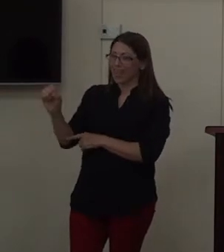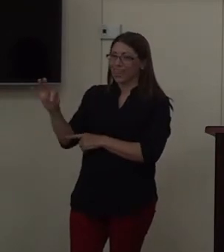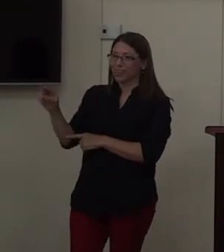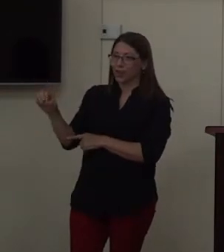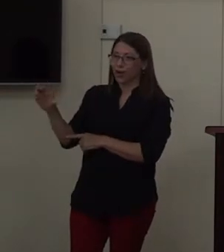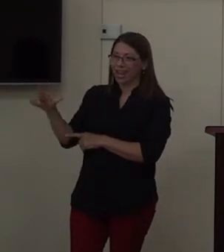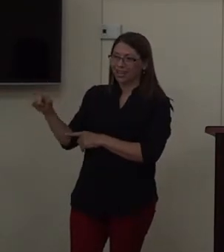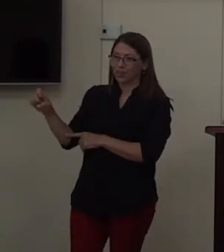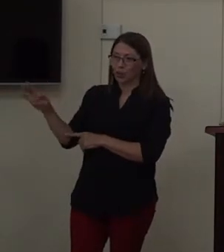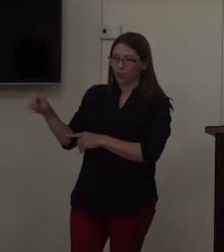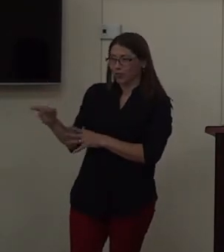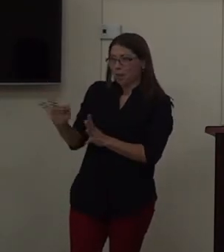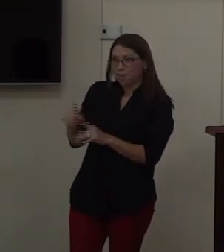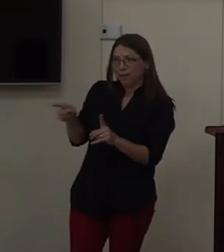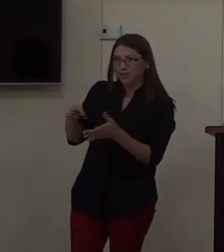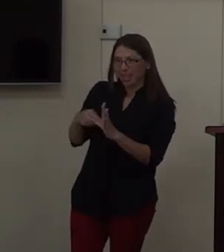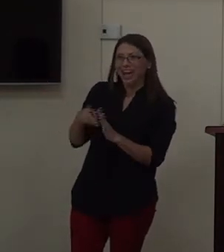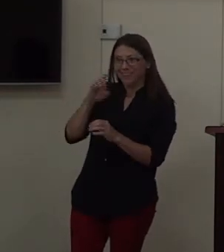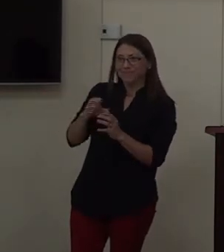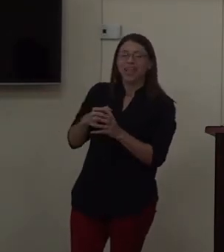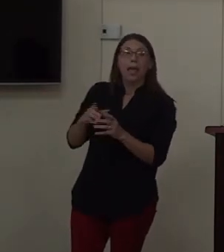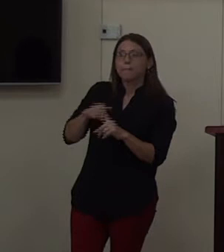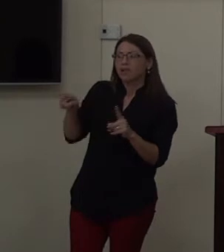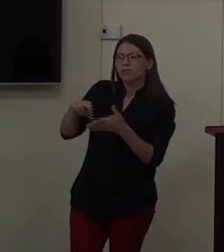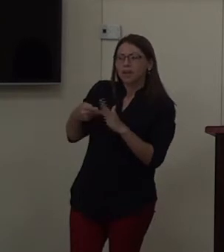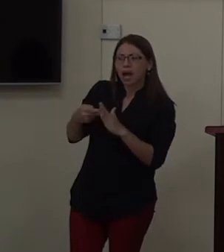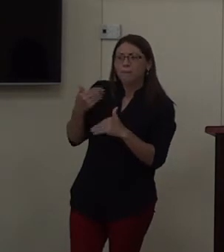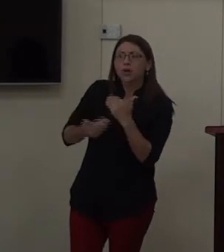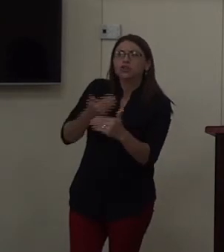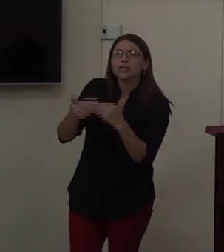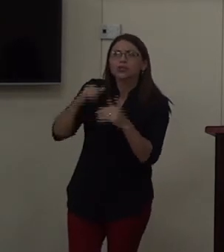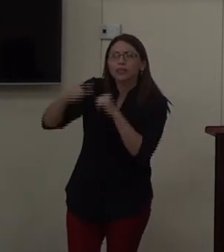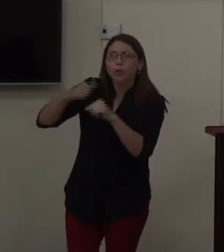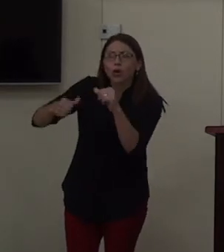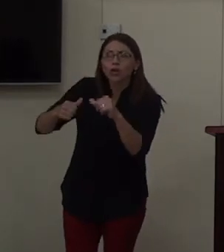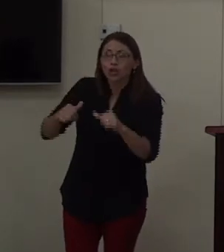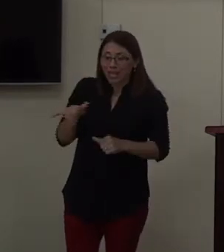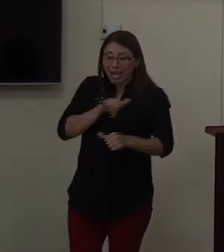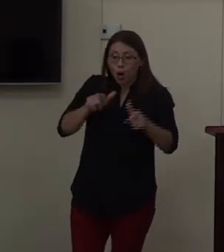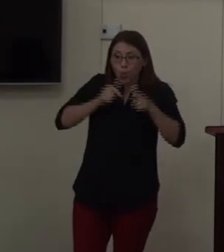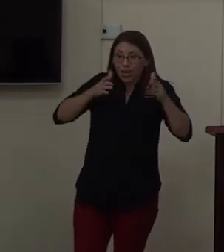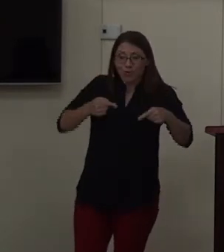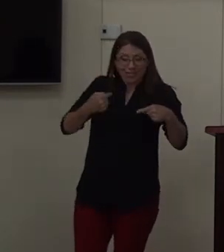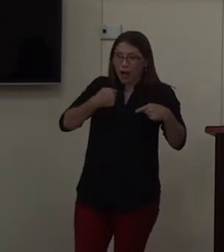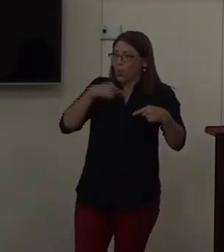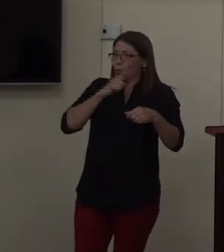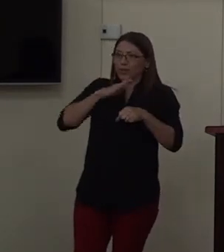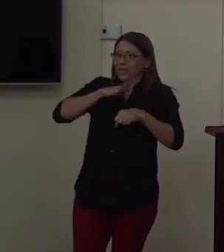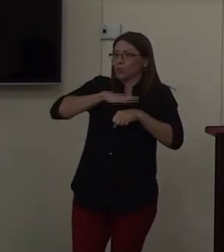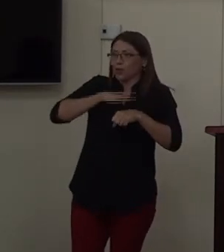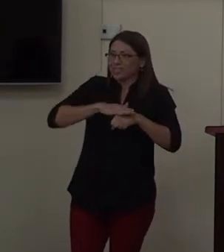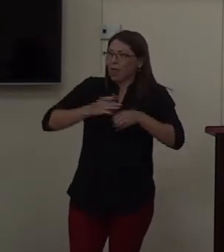precisamente procesos antropológicos que como lingüista no estás autorizado